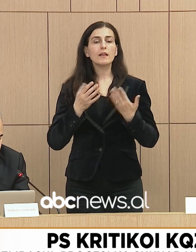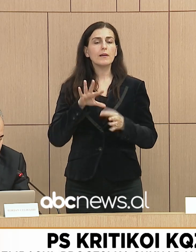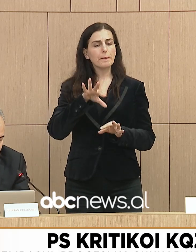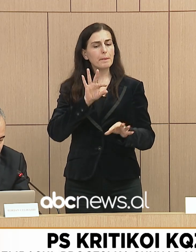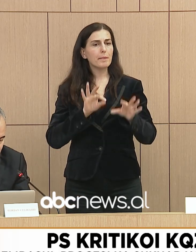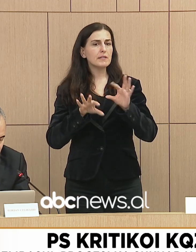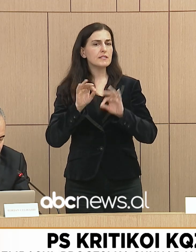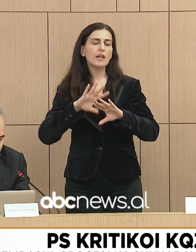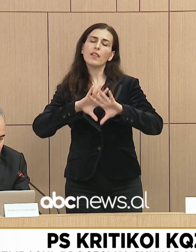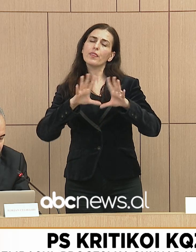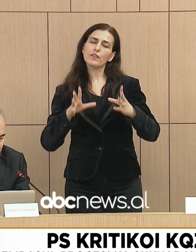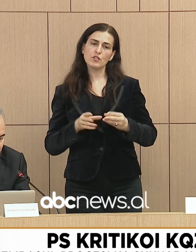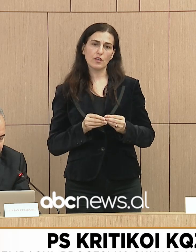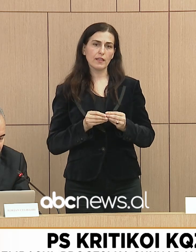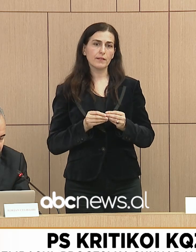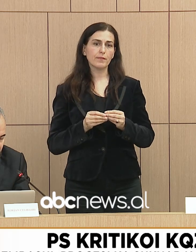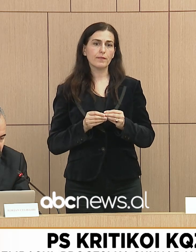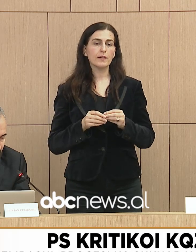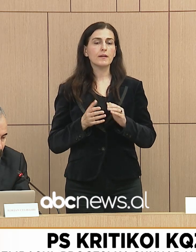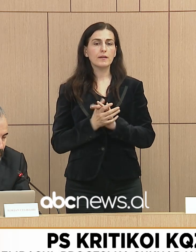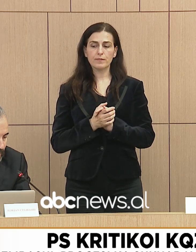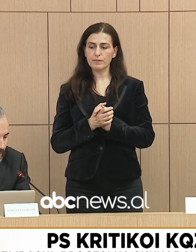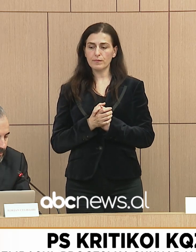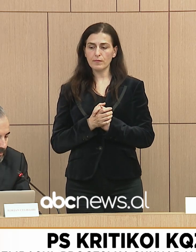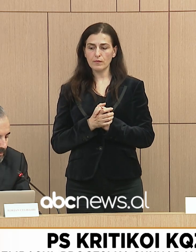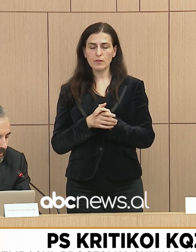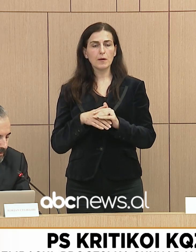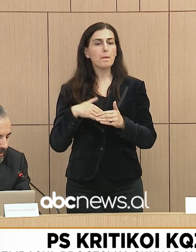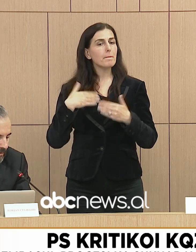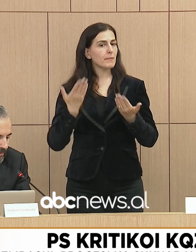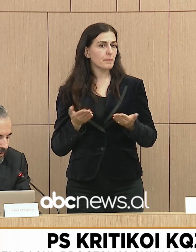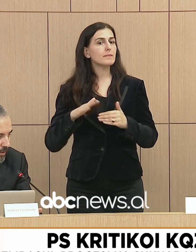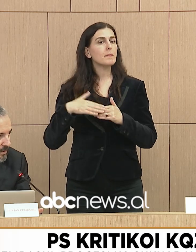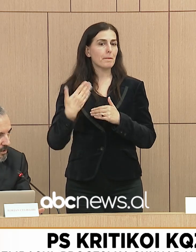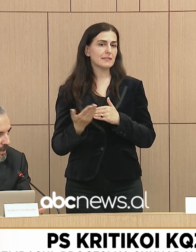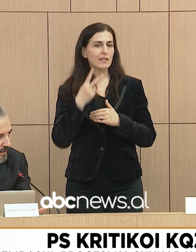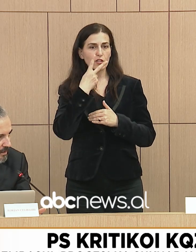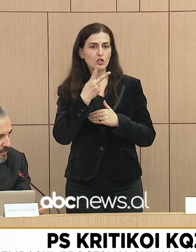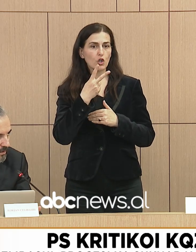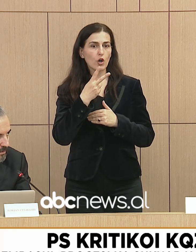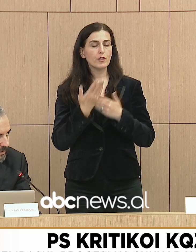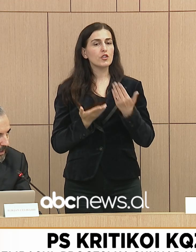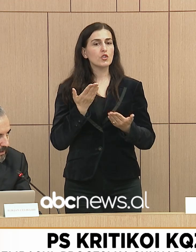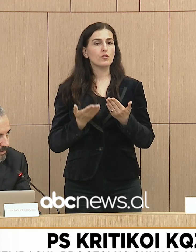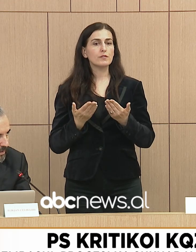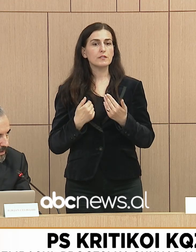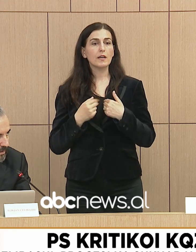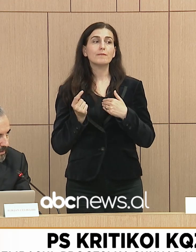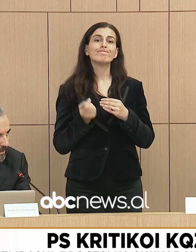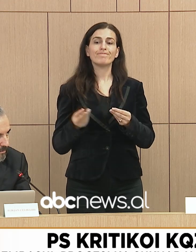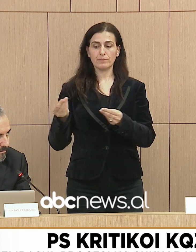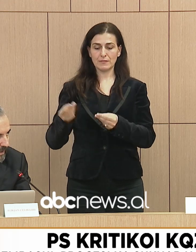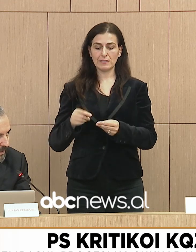të përfituara nga procesi identifikimit elektronik, do të shikojmë nëse është rasti për t'i